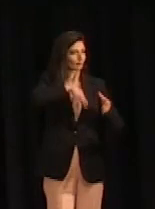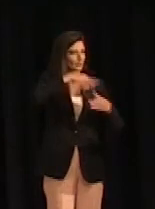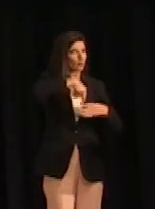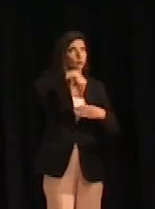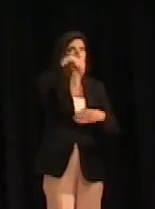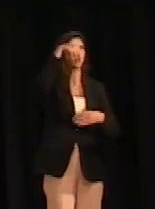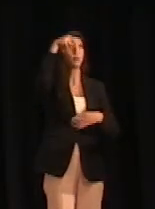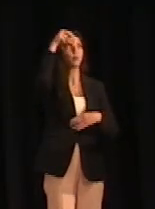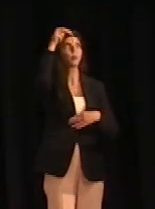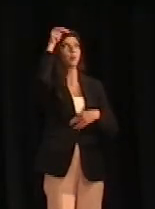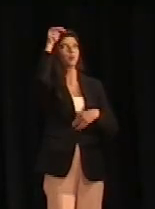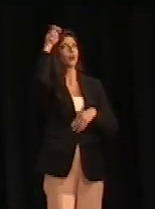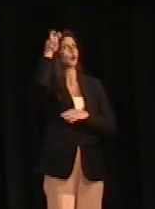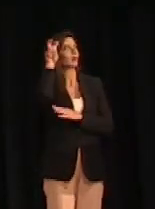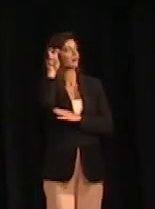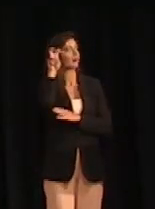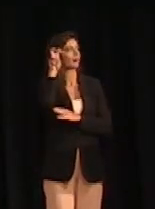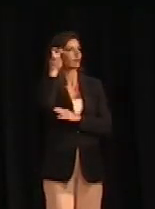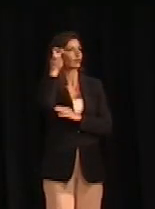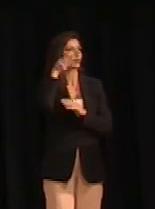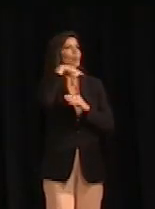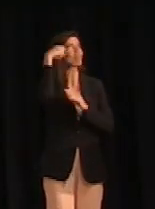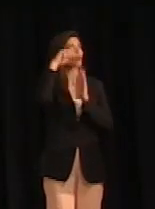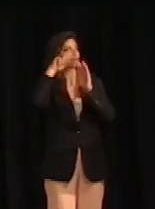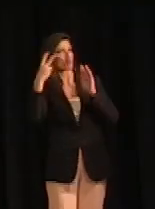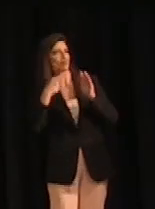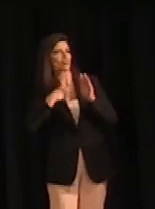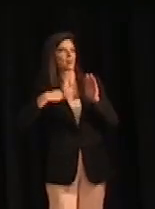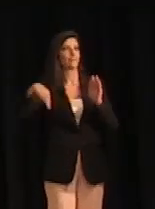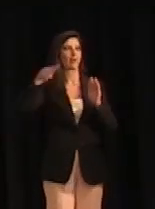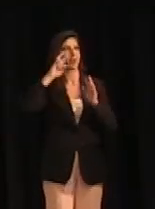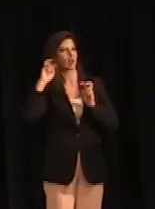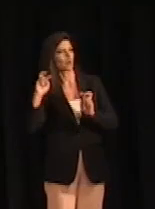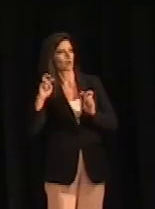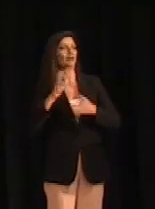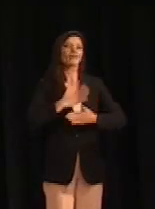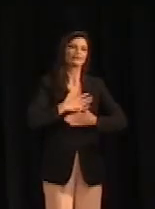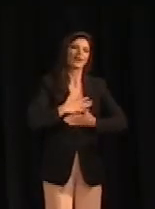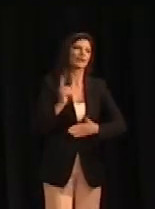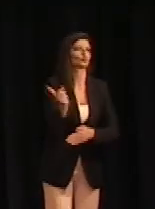προορισμό μας που είναι η Βασιλεία των Ουρανών. Ευχαριστώ.